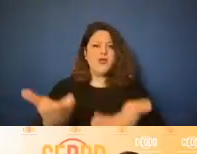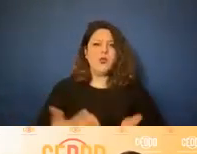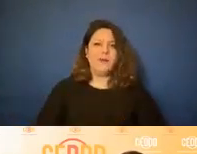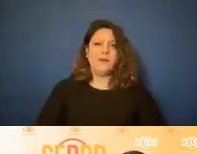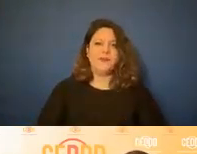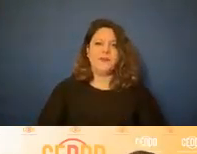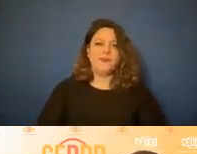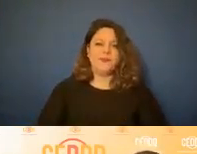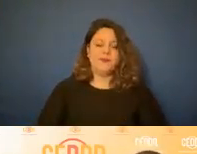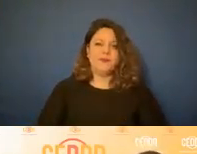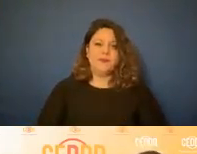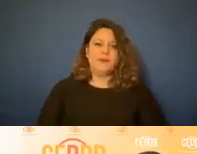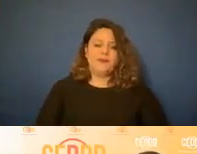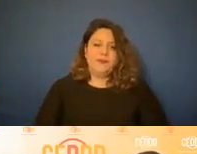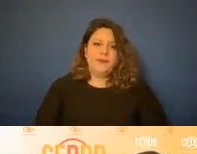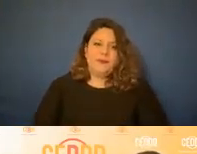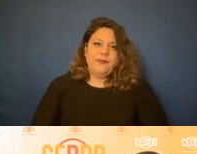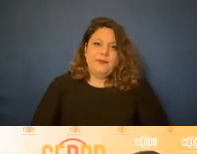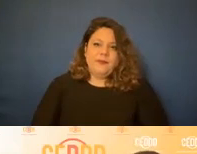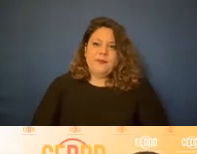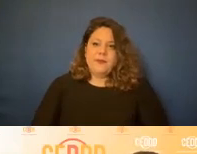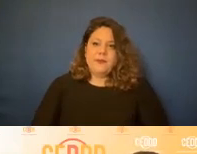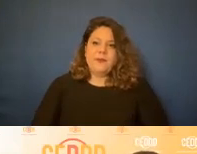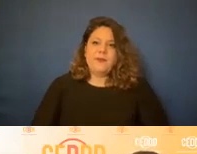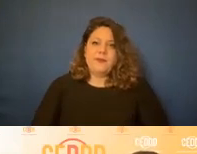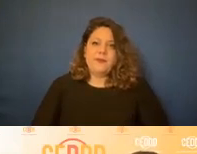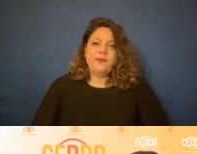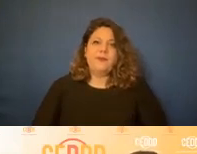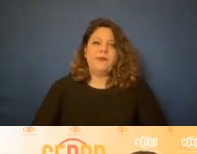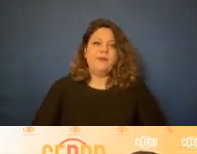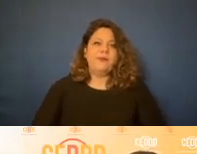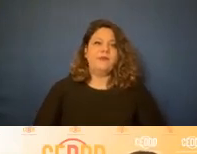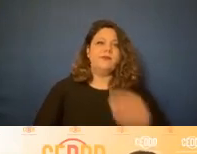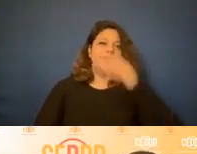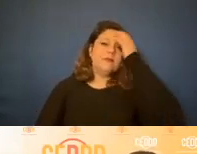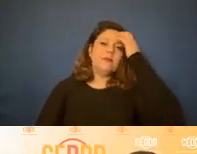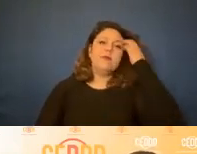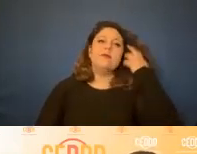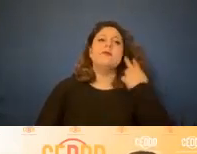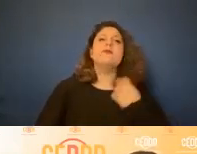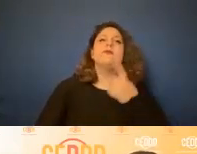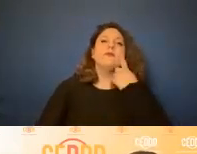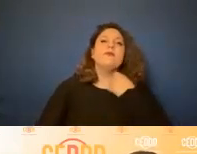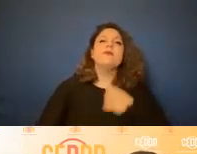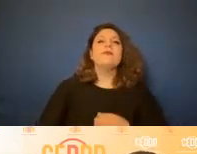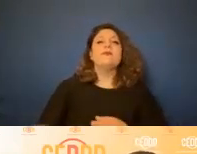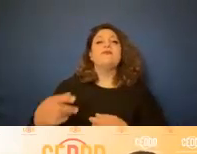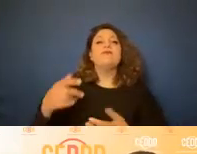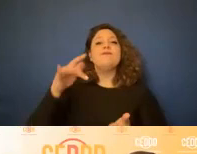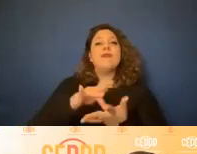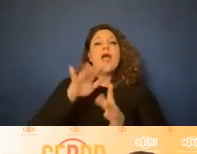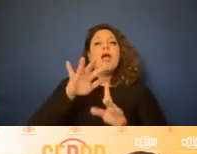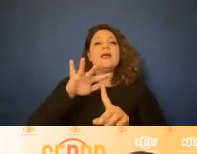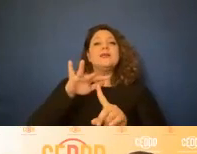Cuando no podemos decir que hay acoso escolar, ¿no? Que es un caso de acoso escolar. Hay que cumplir 3